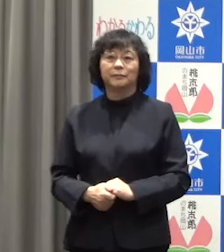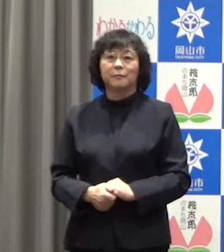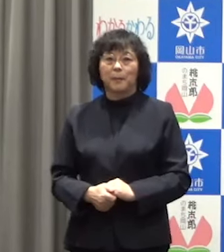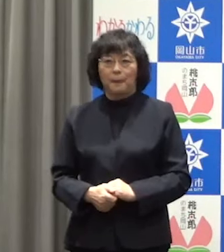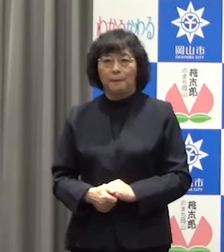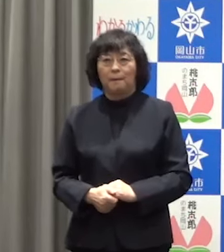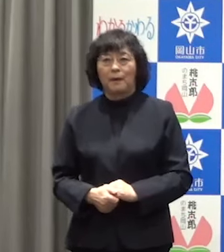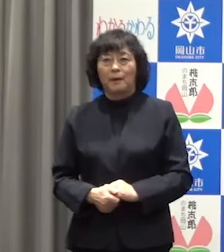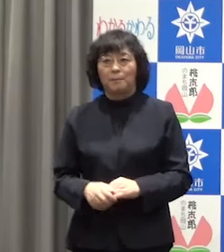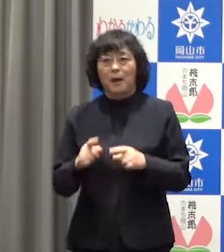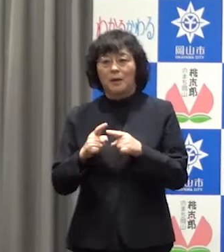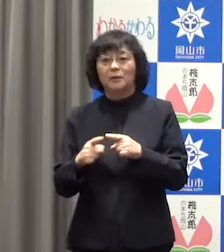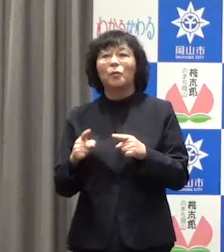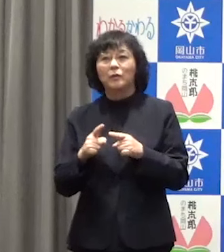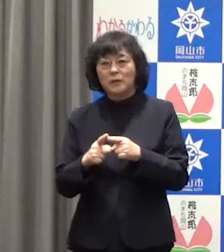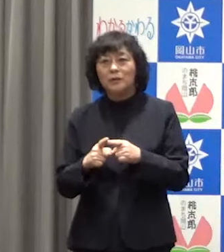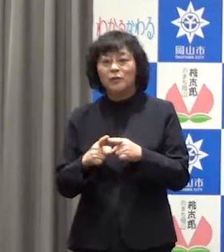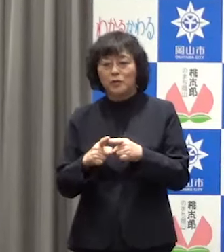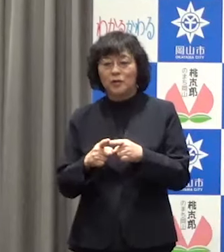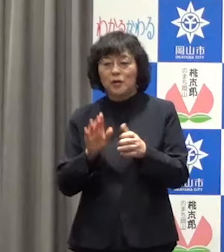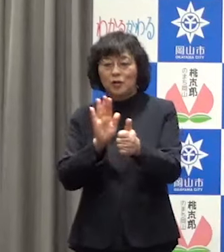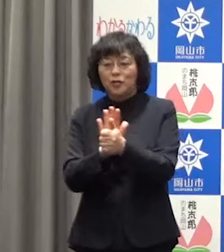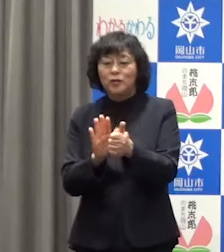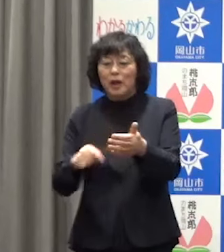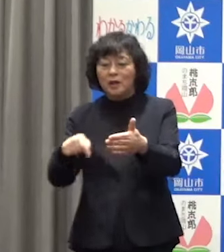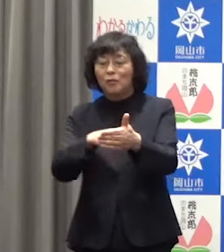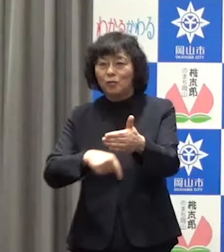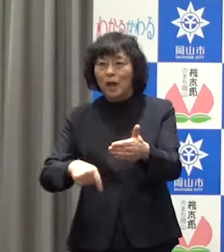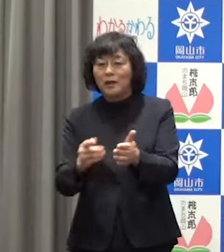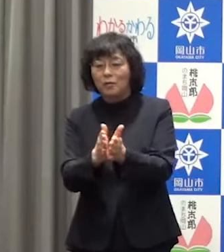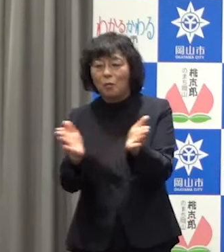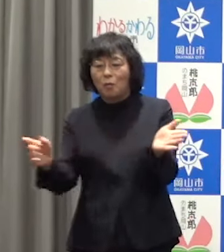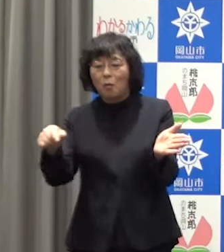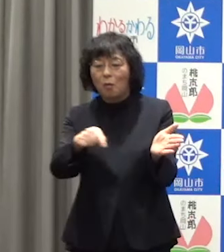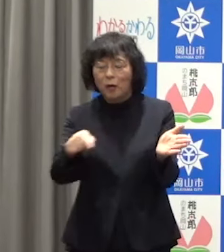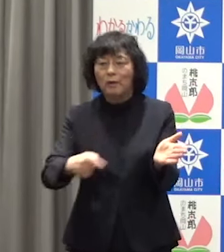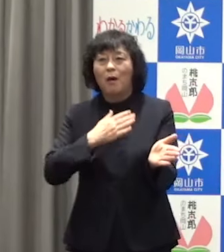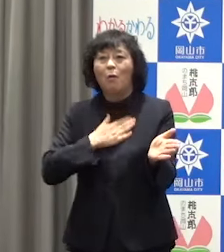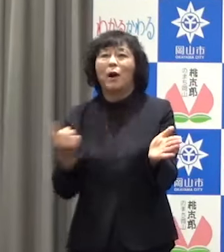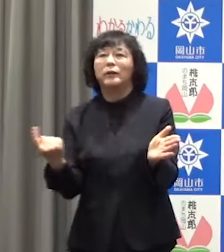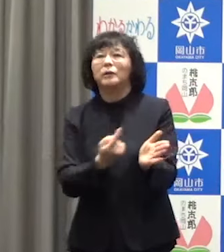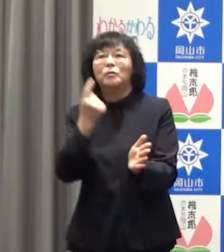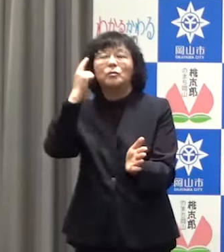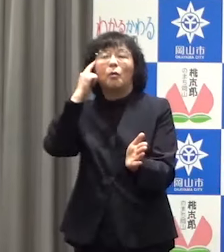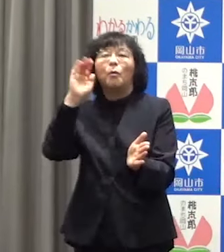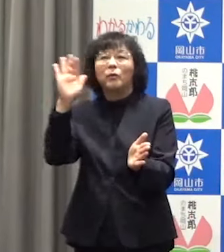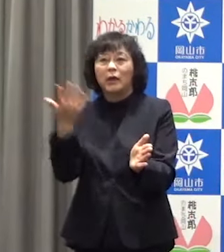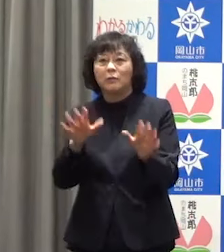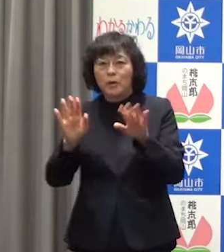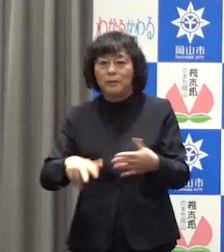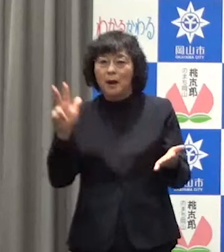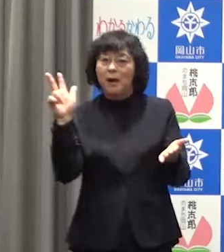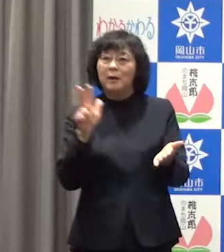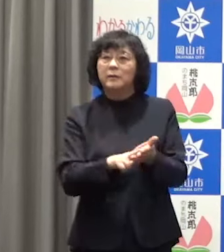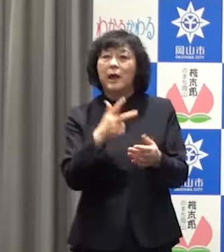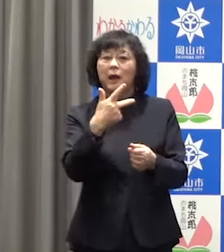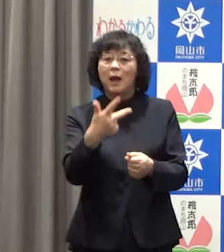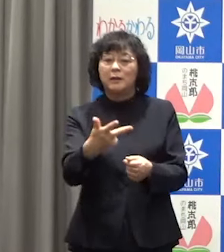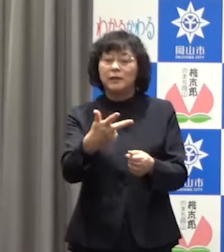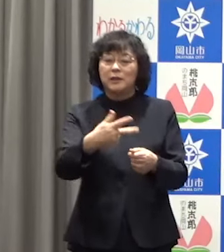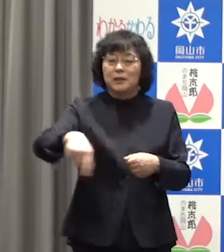範囲は分かってくると思いますけれども、今政令指定都市のメンバーで実